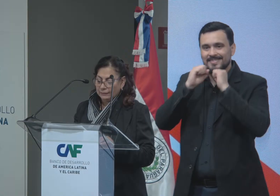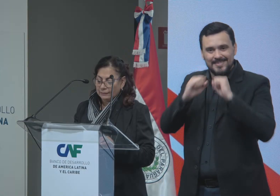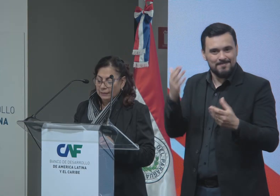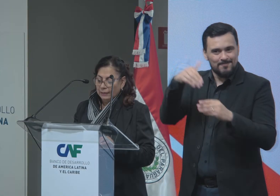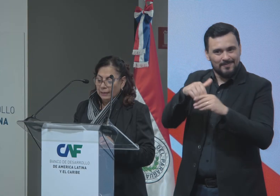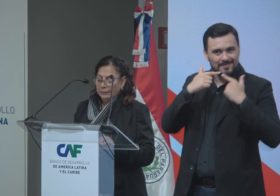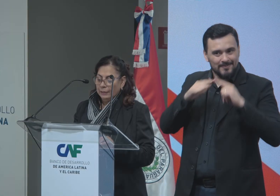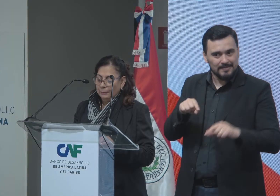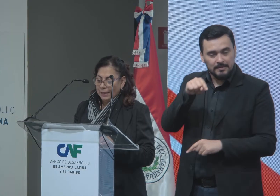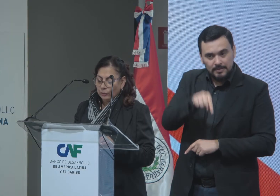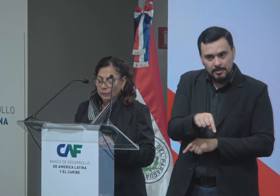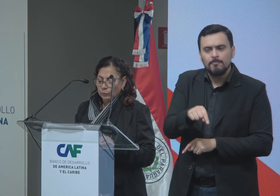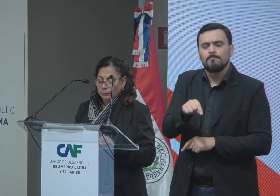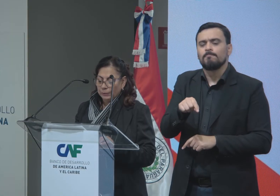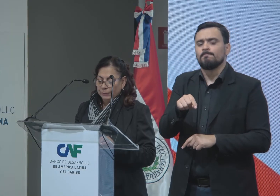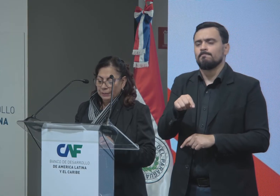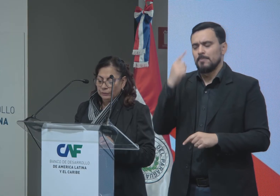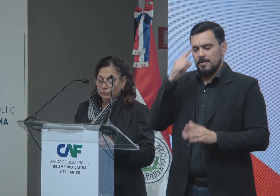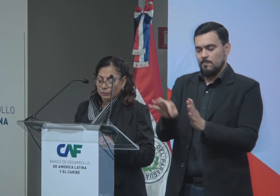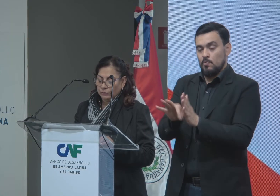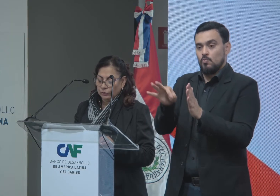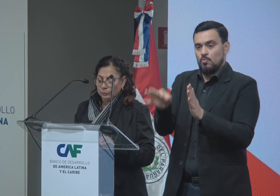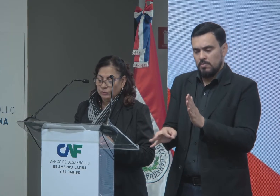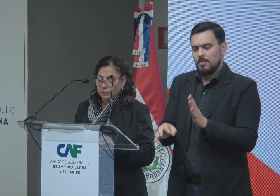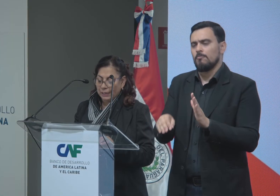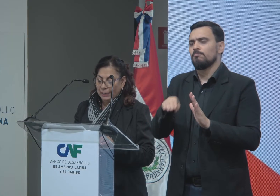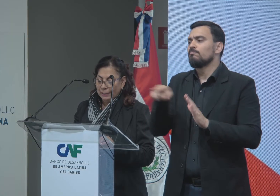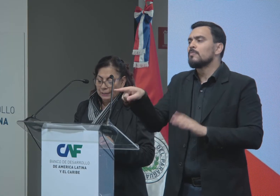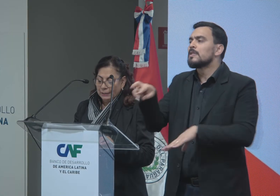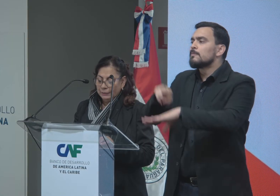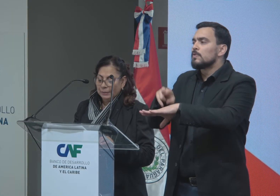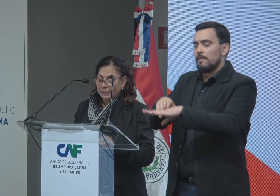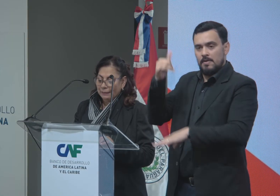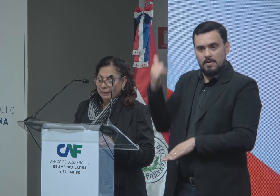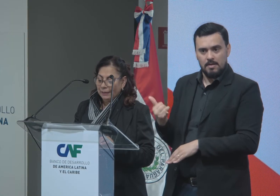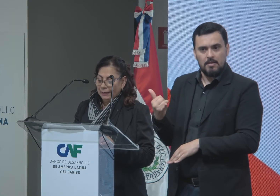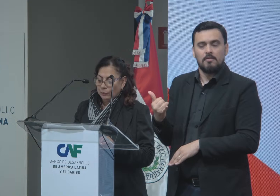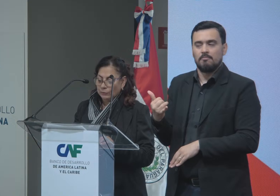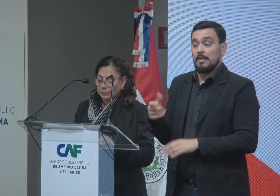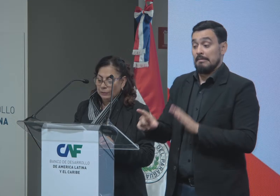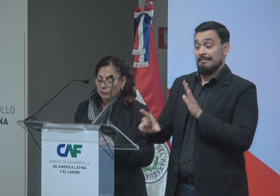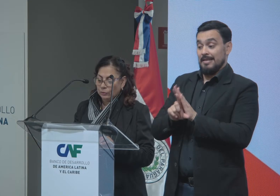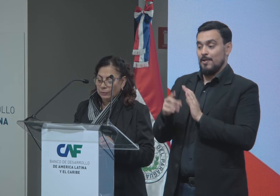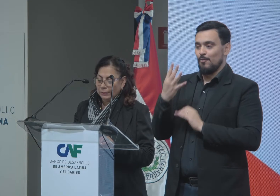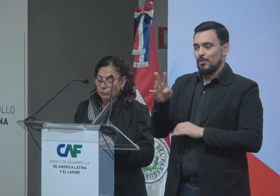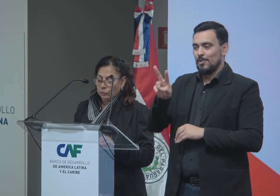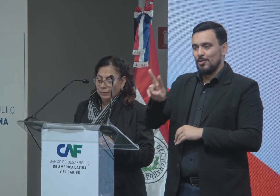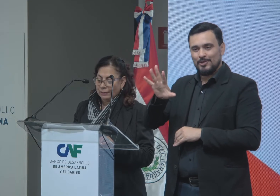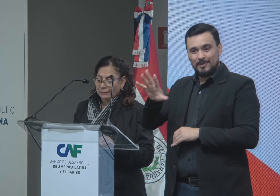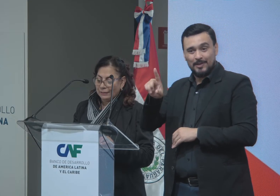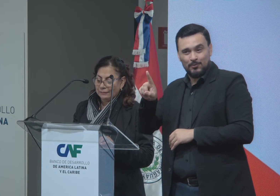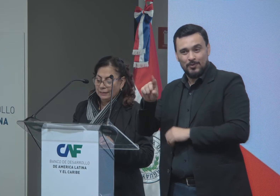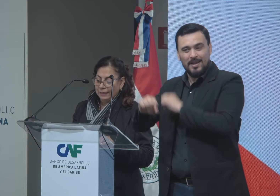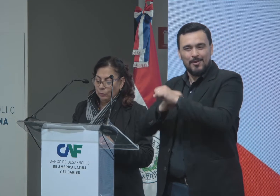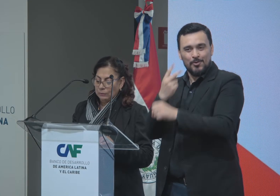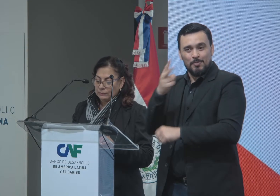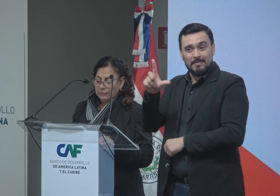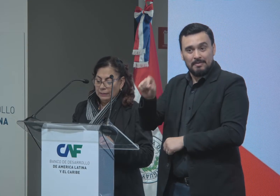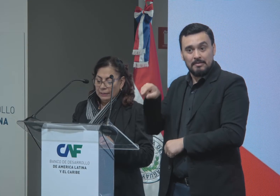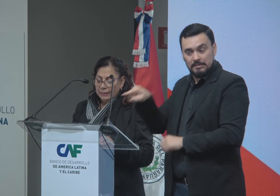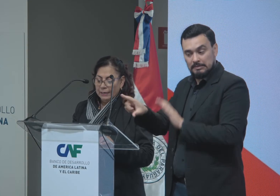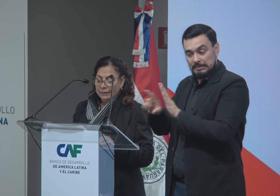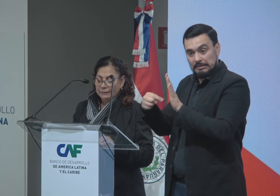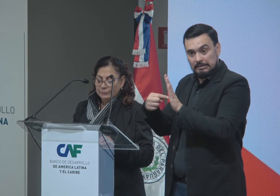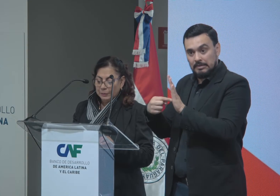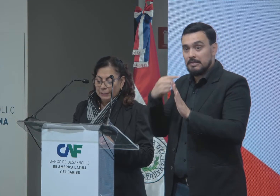Lingüísticas, en el marco del cumplimiento de su gestión misional, enmarcada en la Ley 4251/10 de lenguas